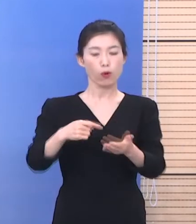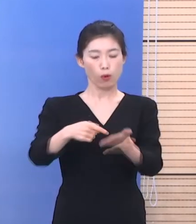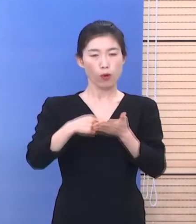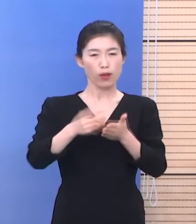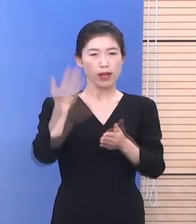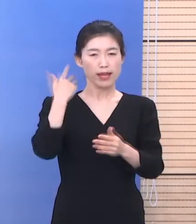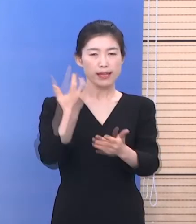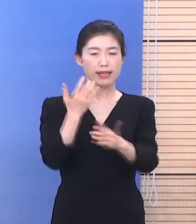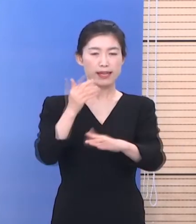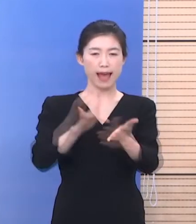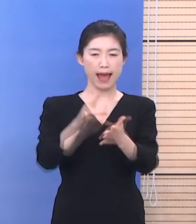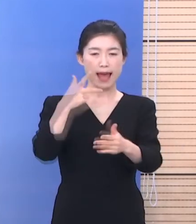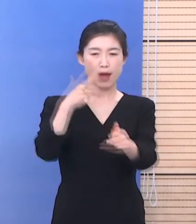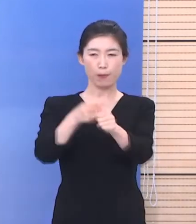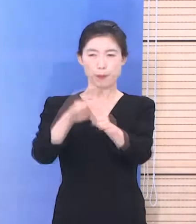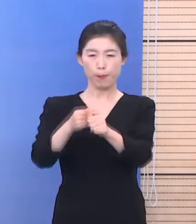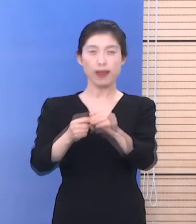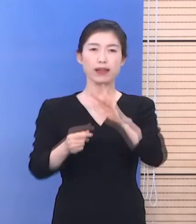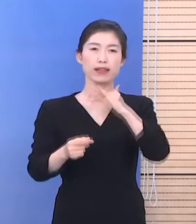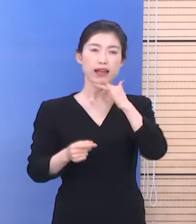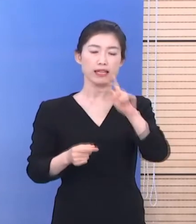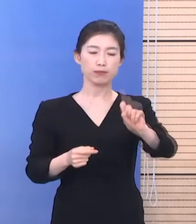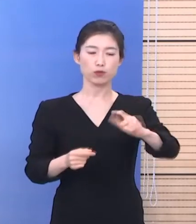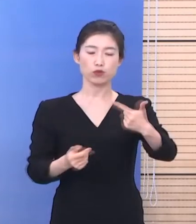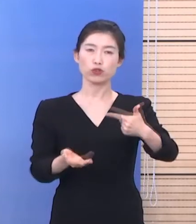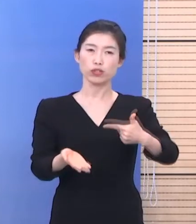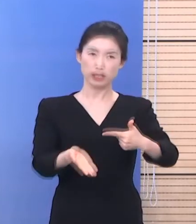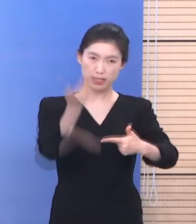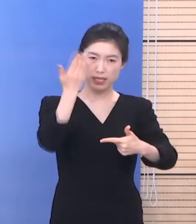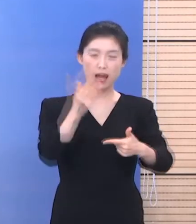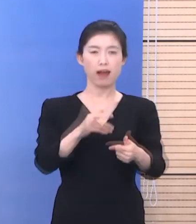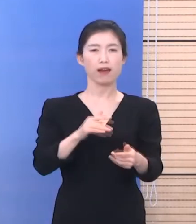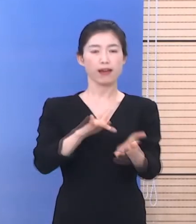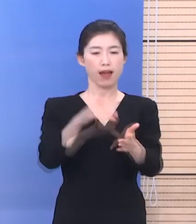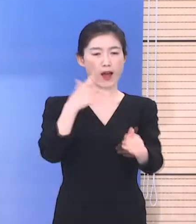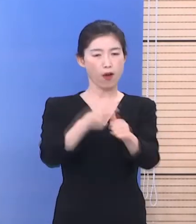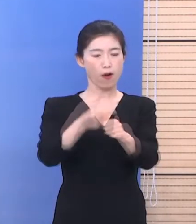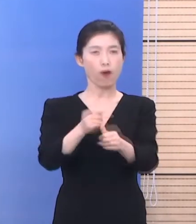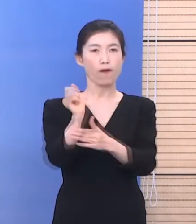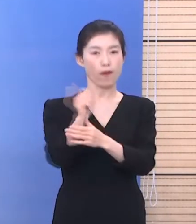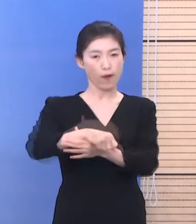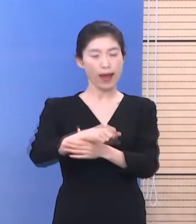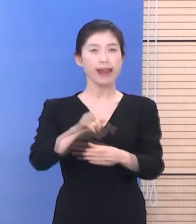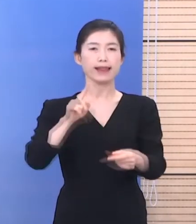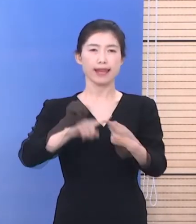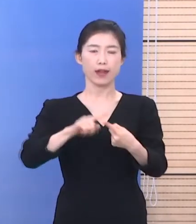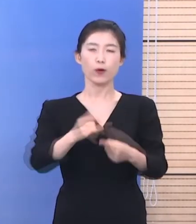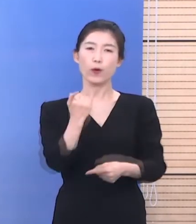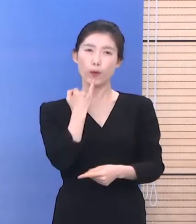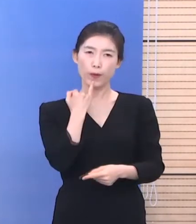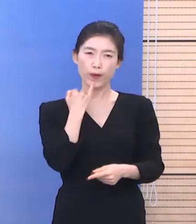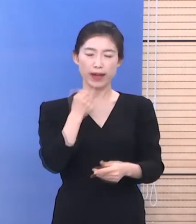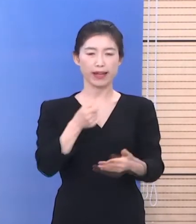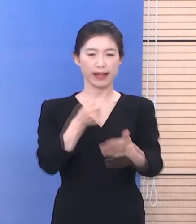동일하게 16세 이상을 대상으로 허가하는 것이 타당하다고 자문하였습니다.